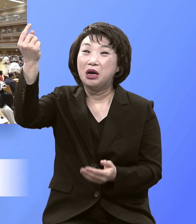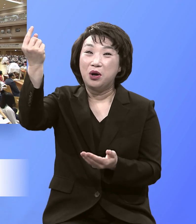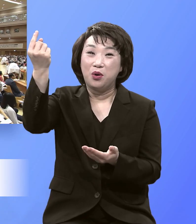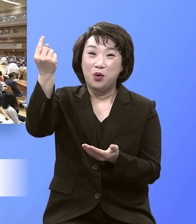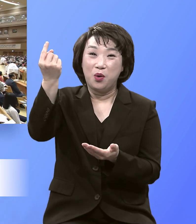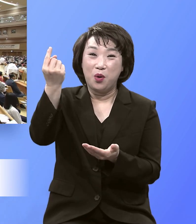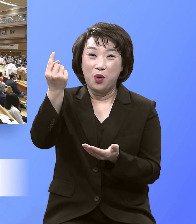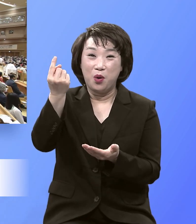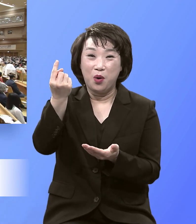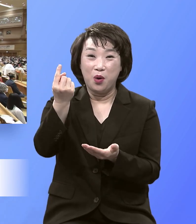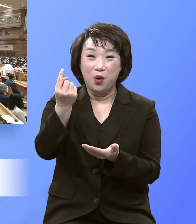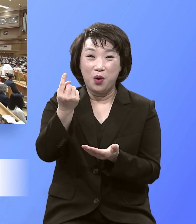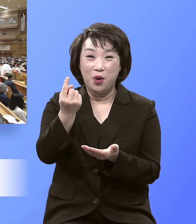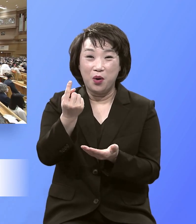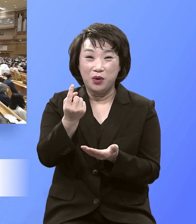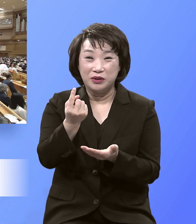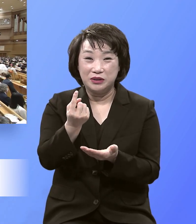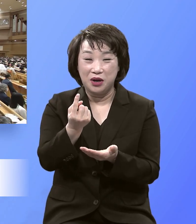성령이